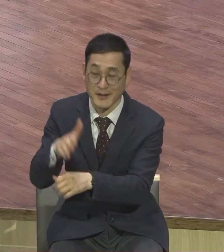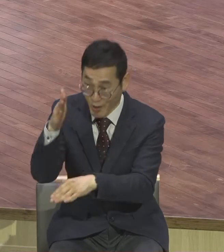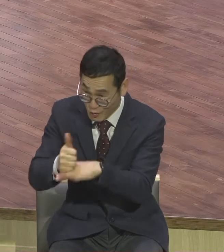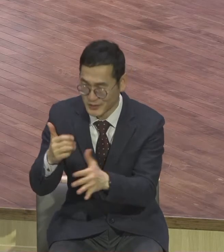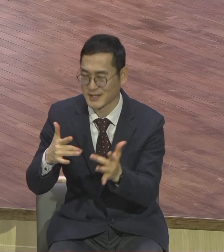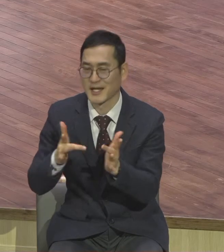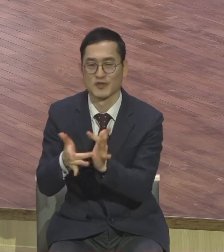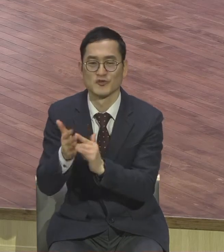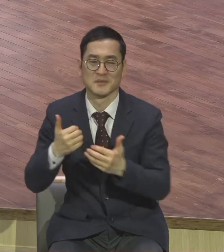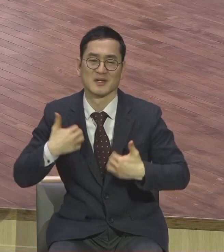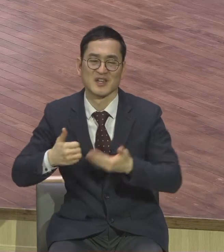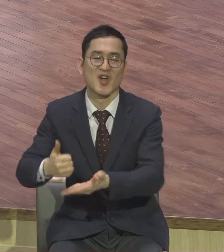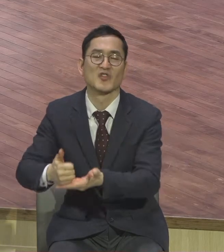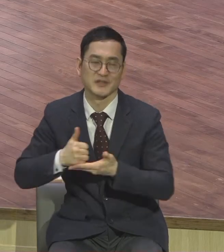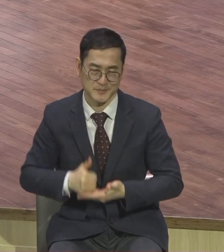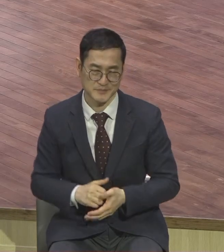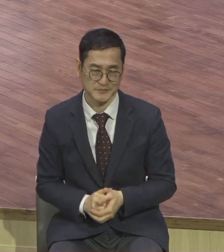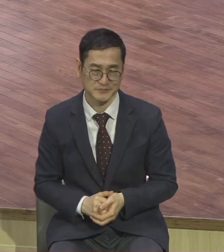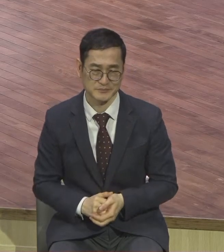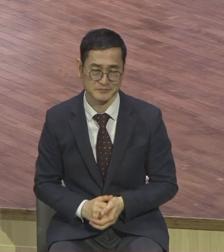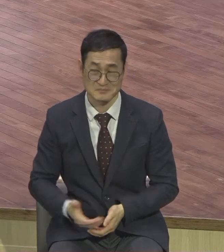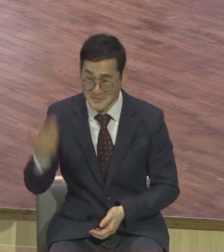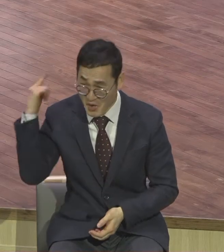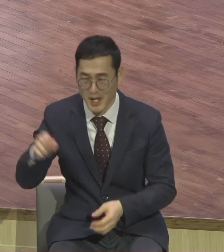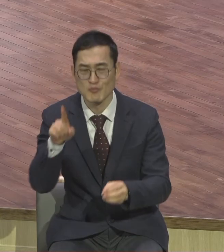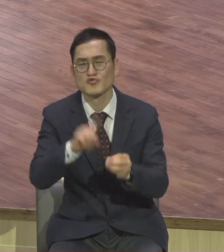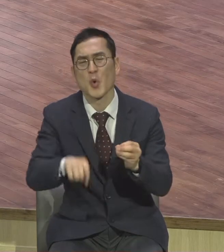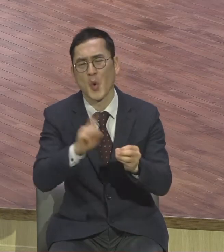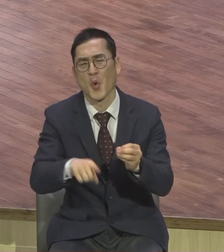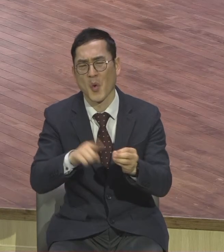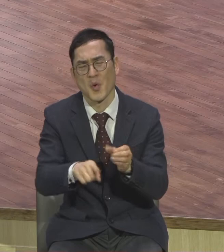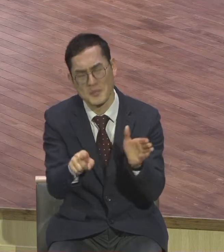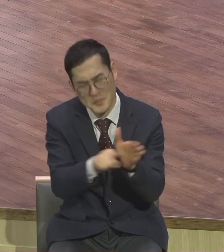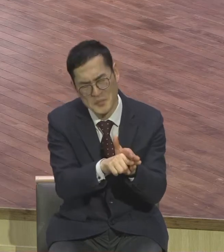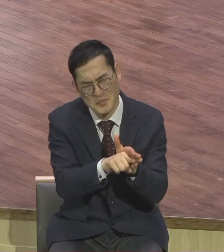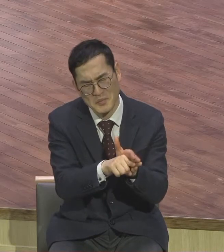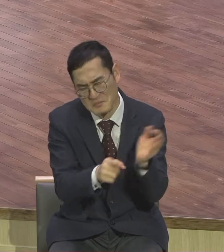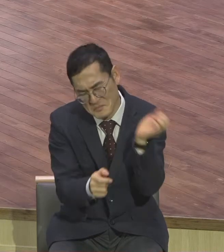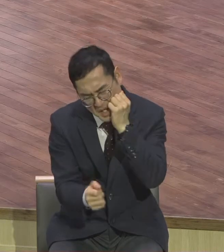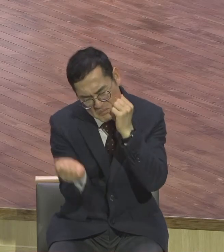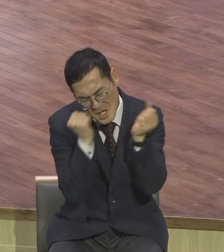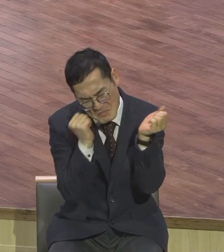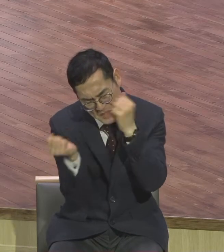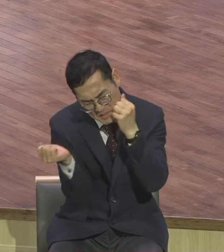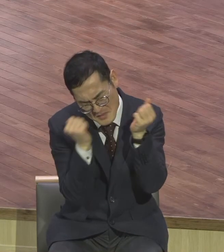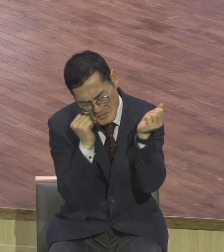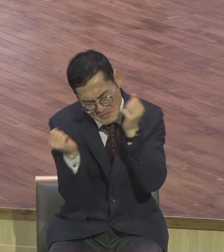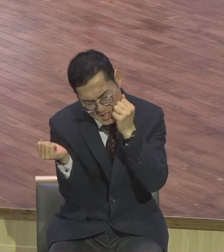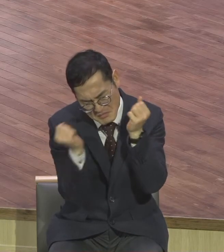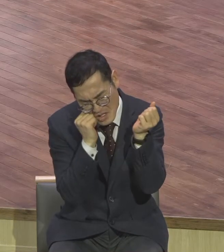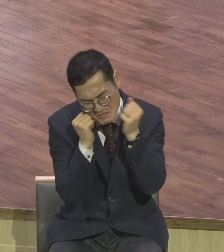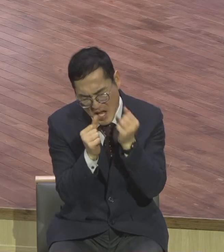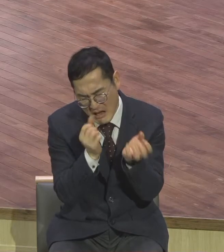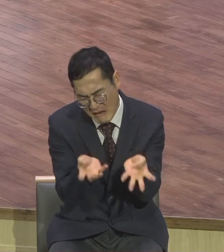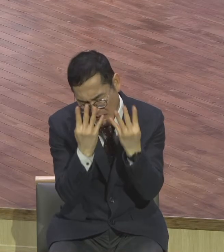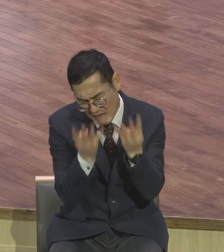그들은 종교생활 불교 다 불교 종교생활 하다가 망하고 망하고 망하고 망하고 안되고 안되고 안되니까